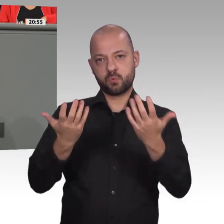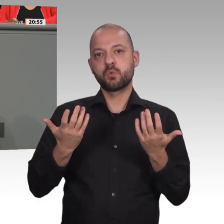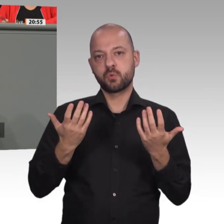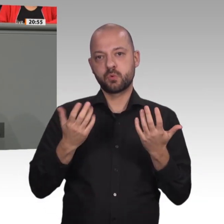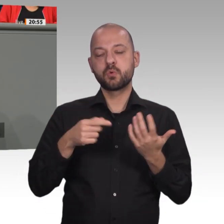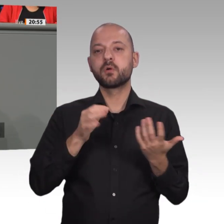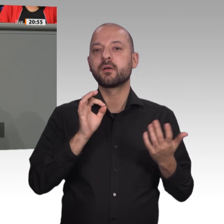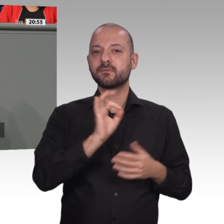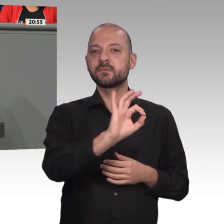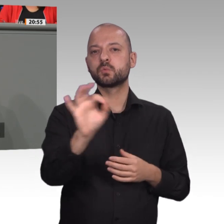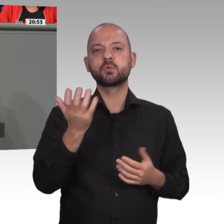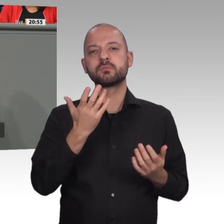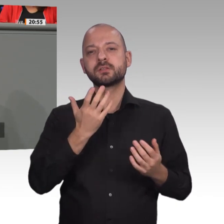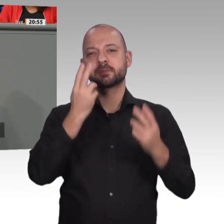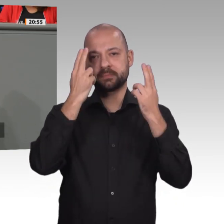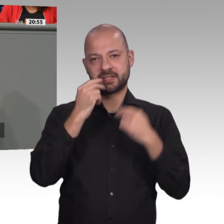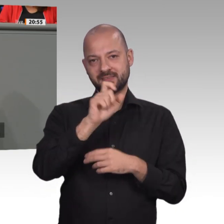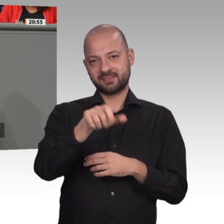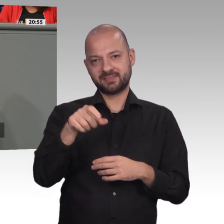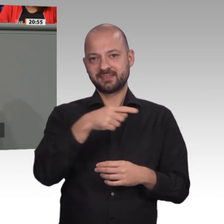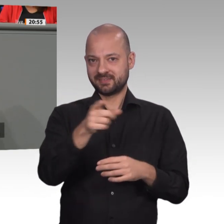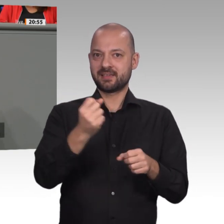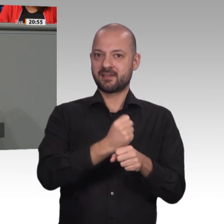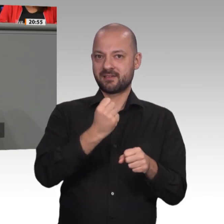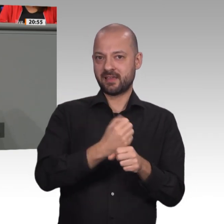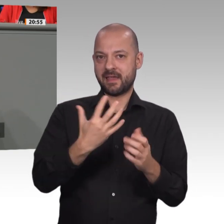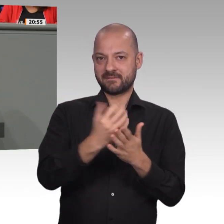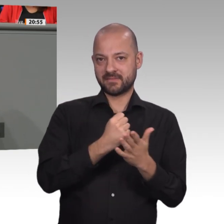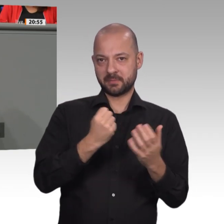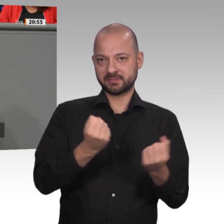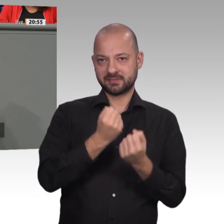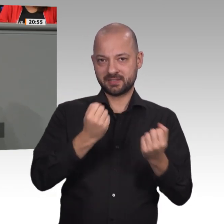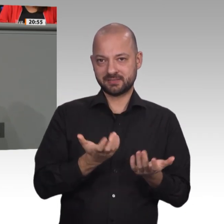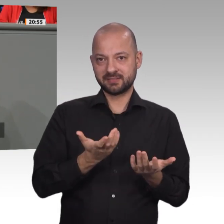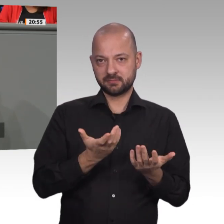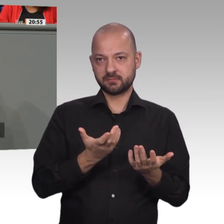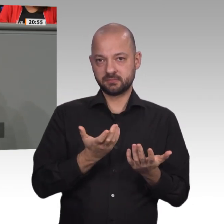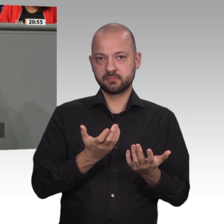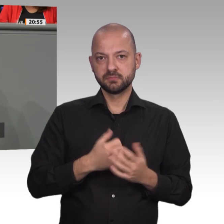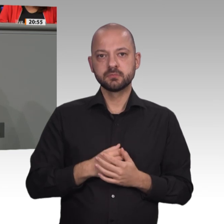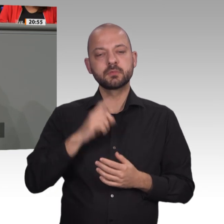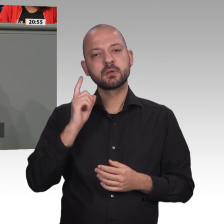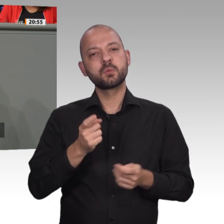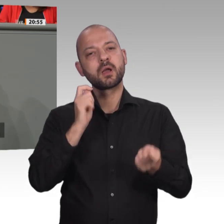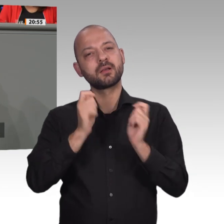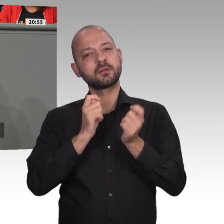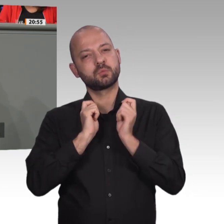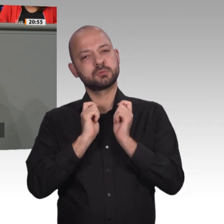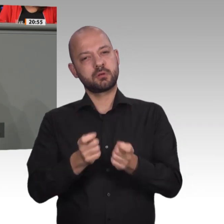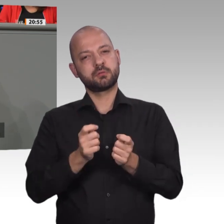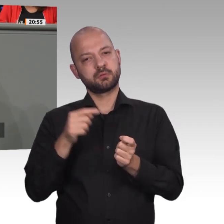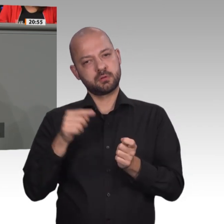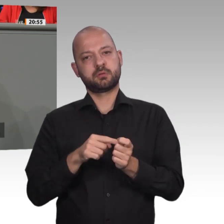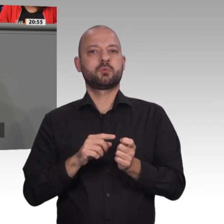für diejenigen gilt, die ausschließlich Leistungen der Blindenhilfe erhalten, also auch eine Verbesserung. Meine Damen und Herren, das Bundesteilhabegesetz